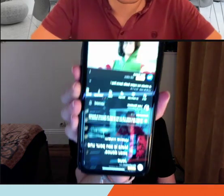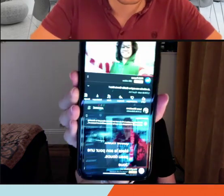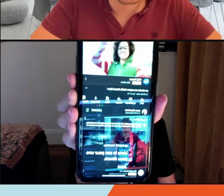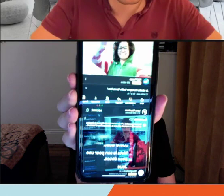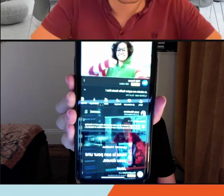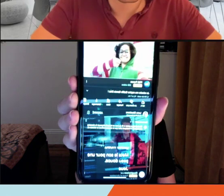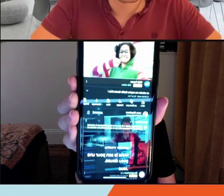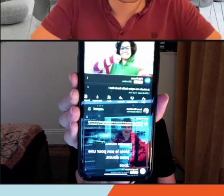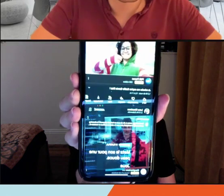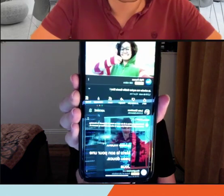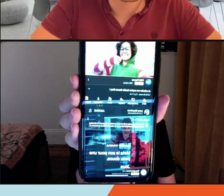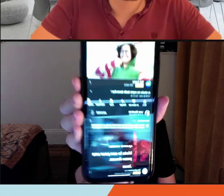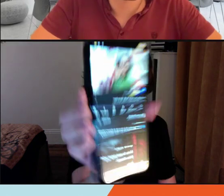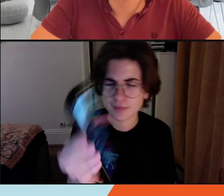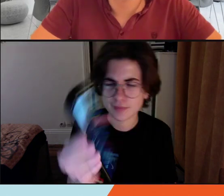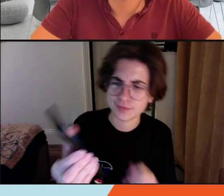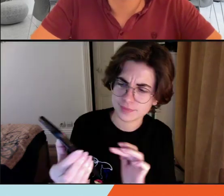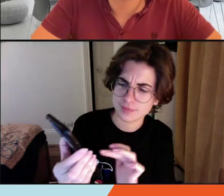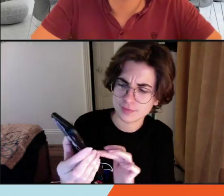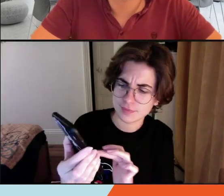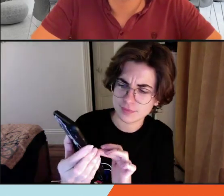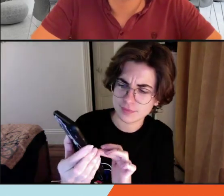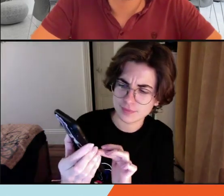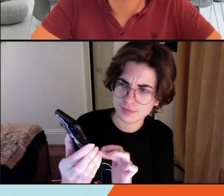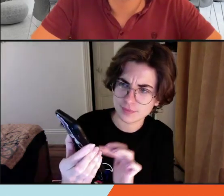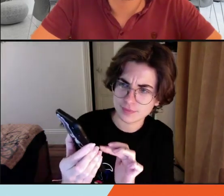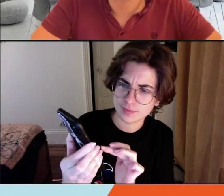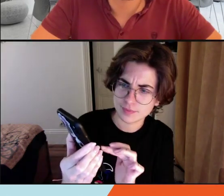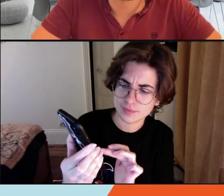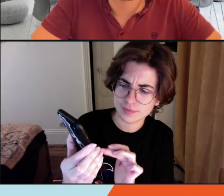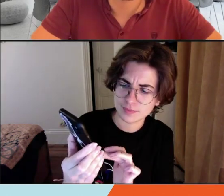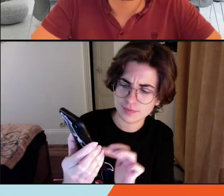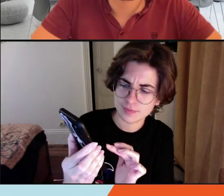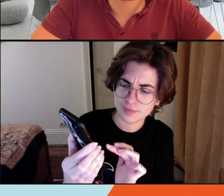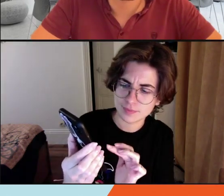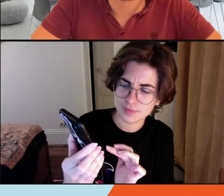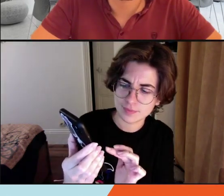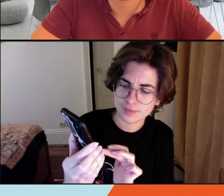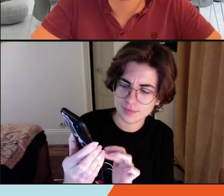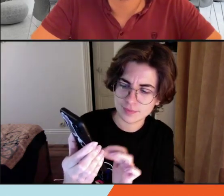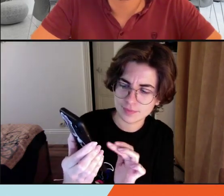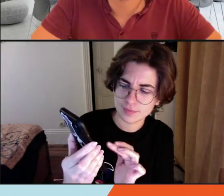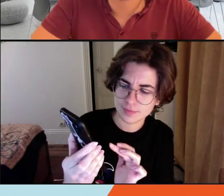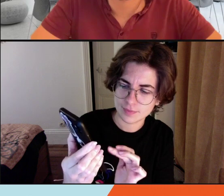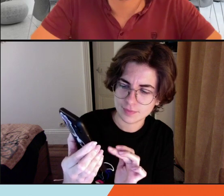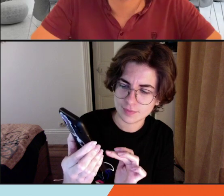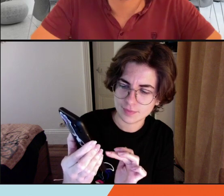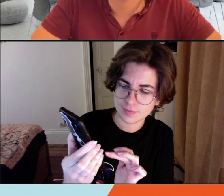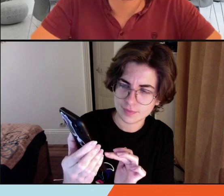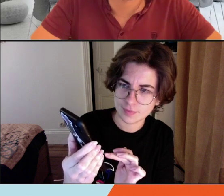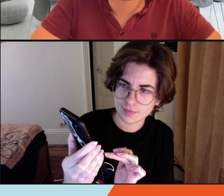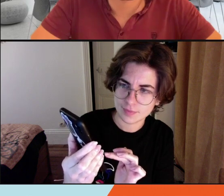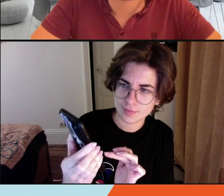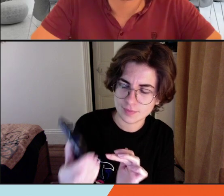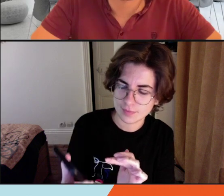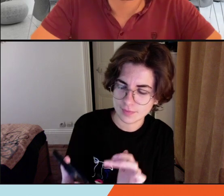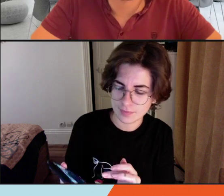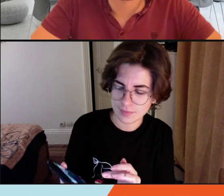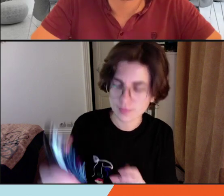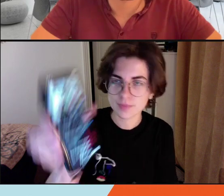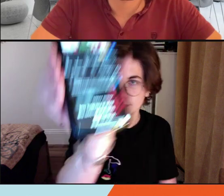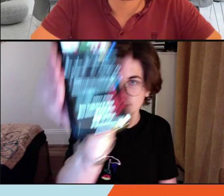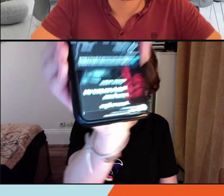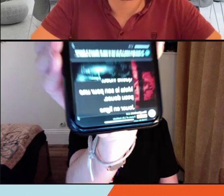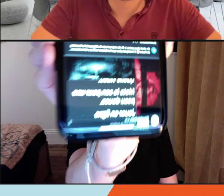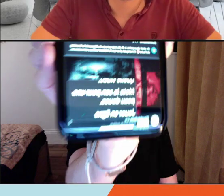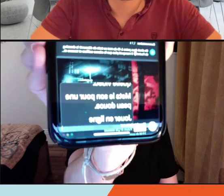de merde à fou. Est-ce qu'on parle du fait que je me permets de relooker quelqu'un alors que je suis en train de faire mon shopping en ligne habillé d'un pilou-pilou